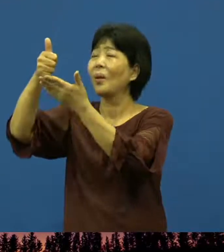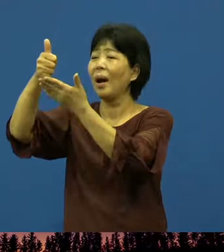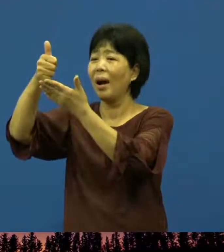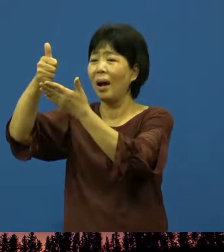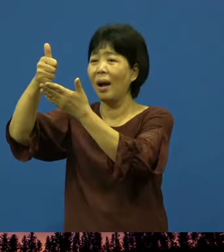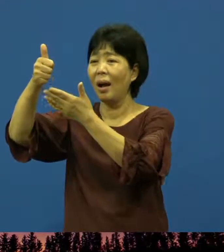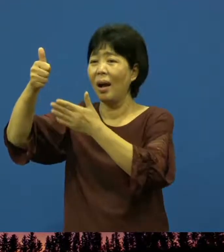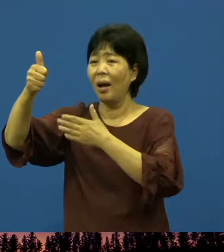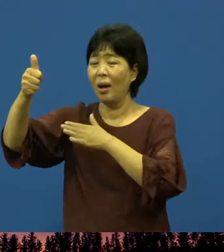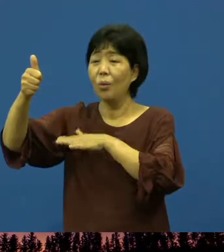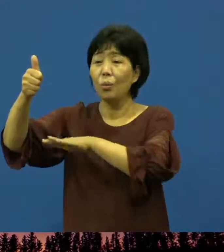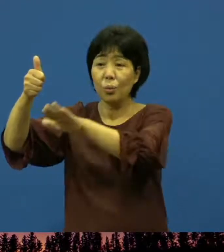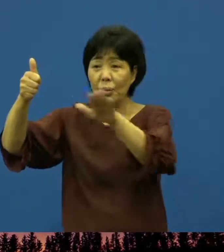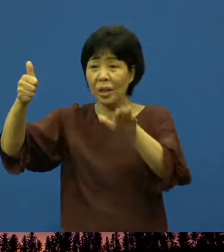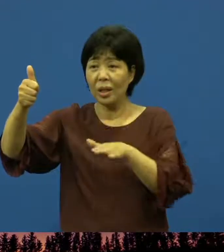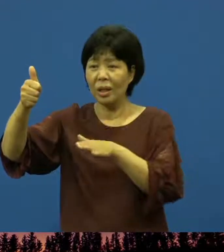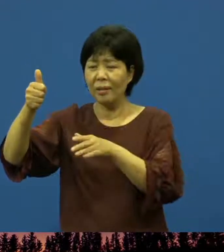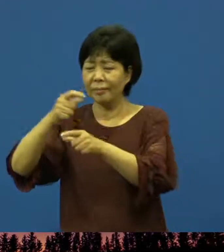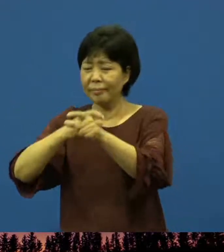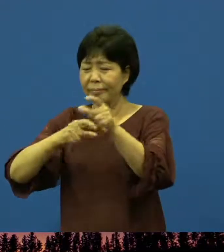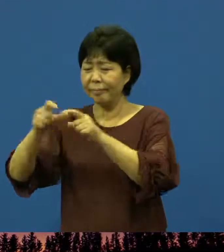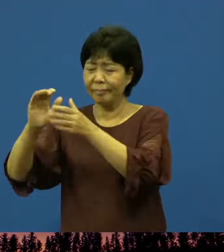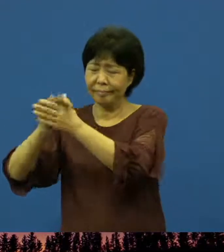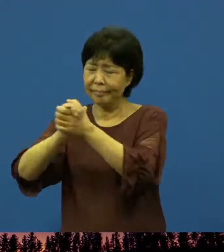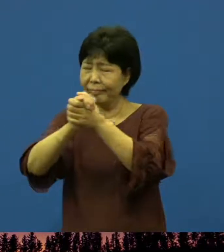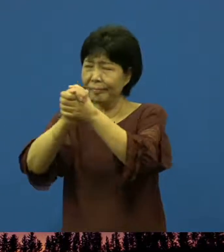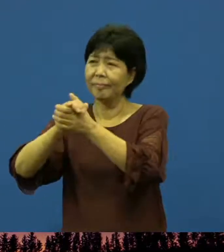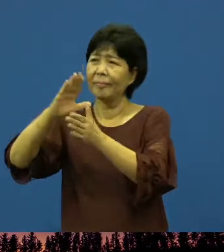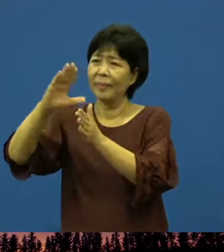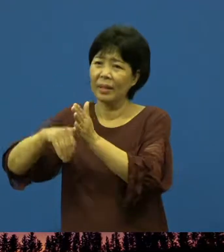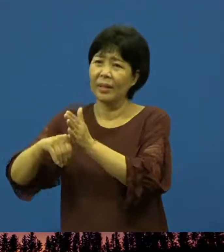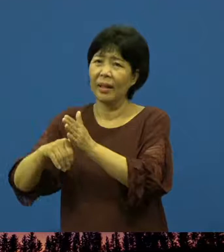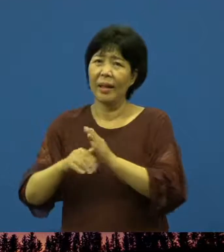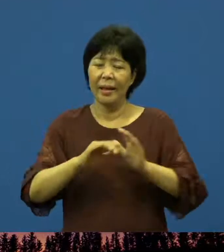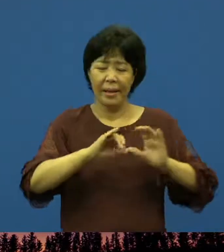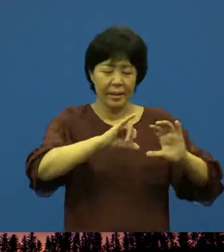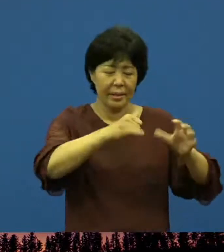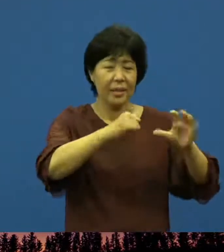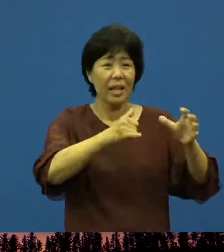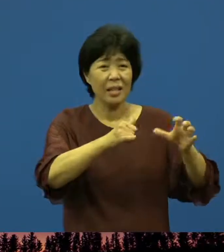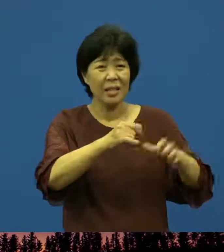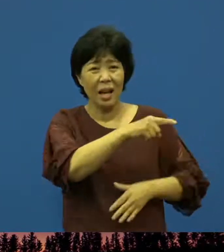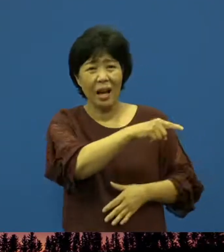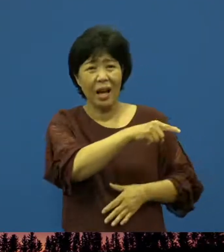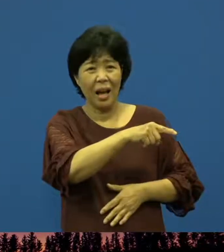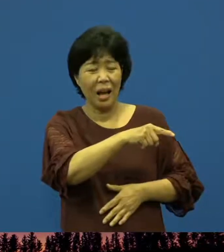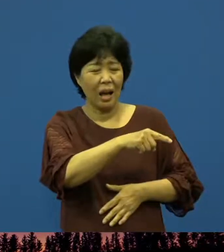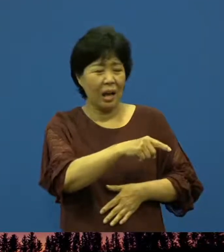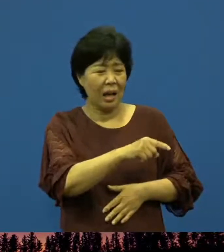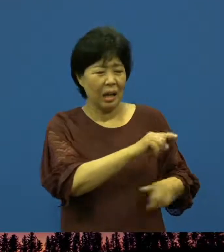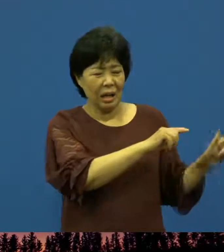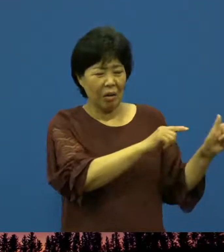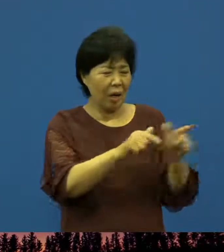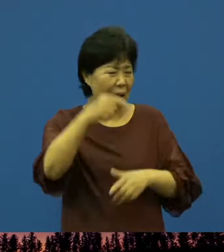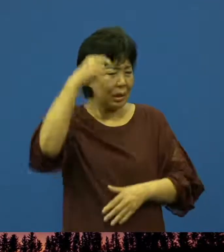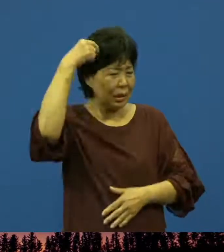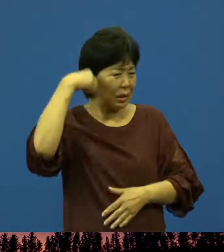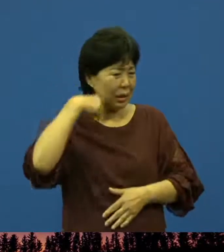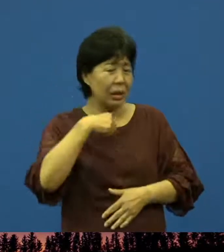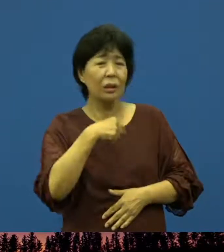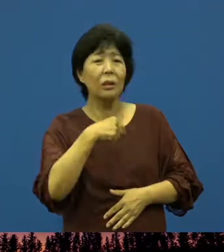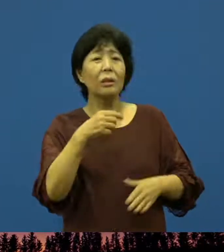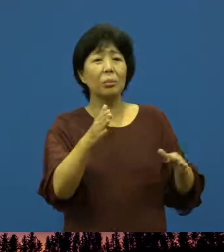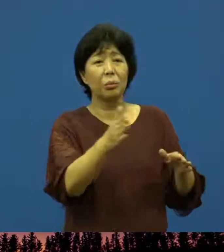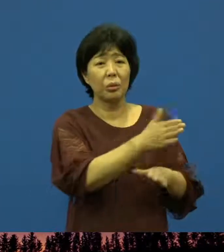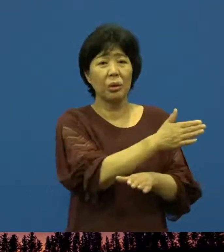더 강력해지는 것입니다. 세상에 어떤 보고 듣고 만진 바 되는 이 오감을 만족시키려고 하는 이 세상의 문화로부터